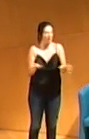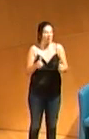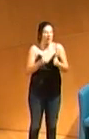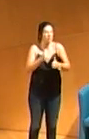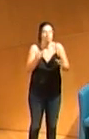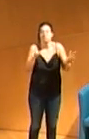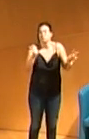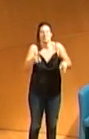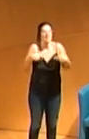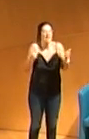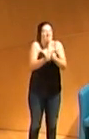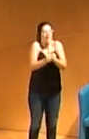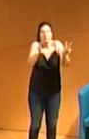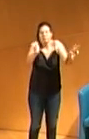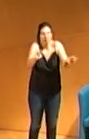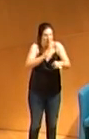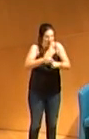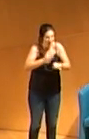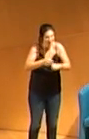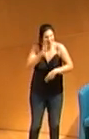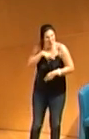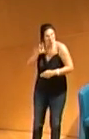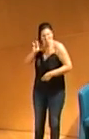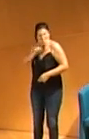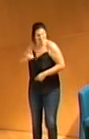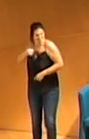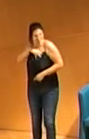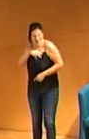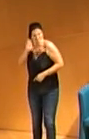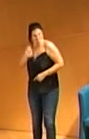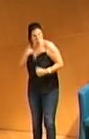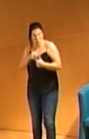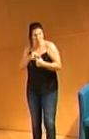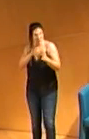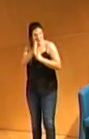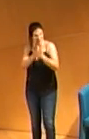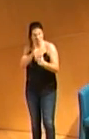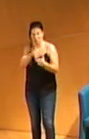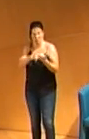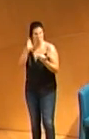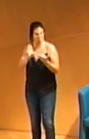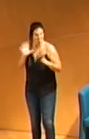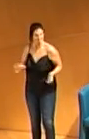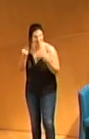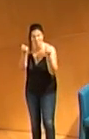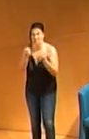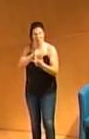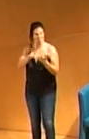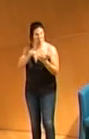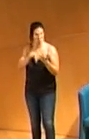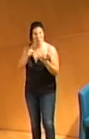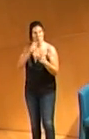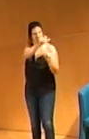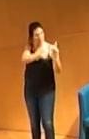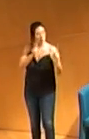elle est trop dépendante. Elle a besoin de compétences, elle a besoin de gens qui savent signer, elle a besoin de gens qui savent prendre en compte ses